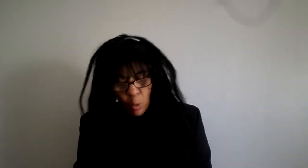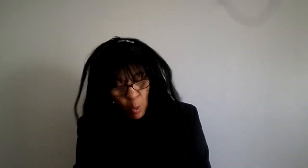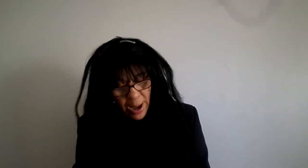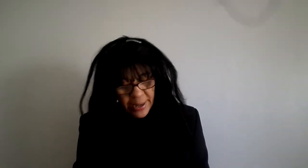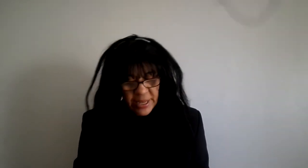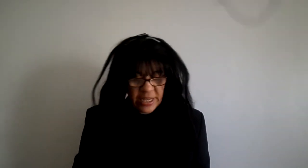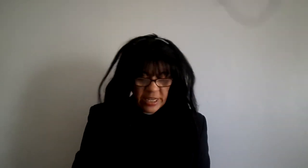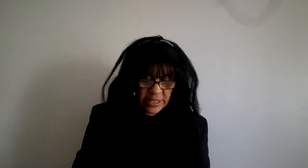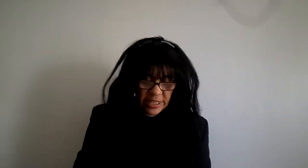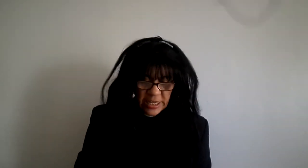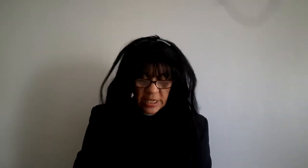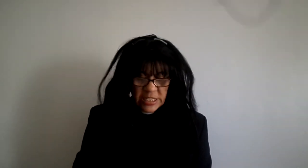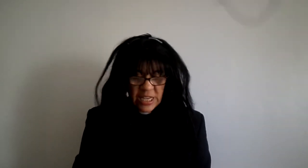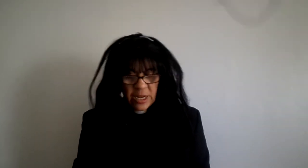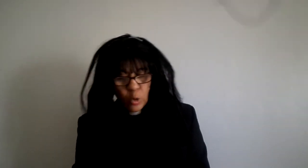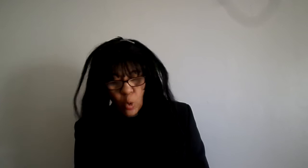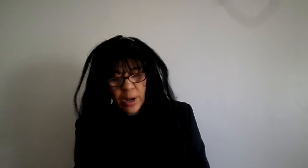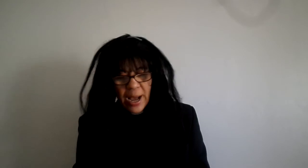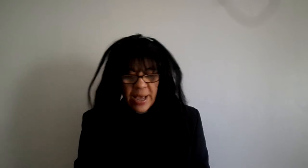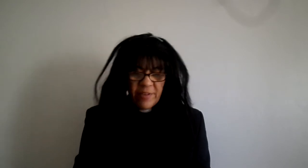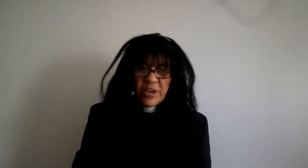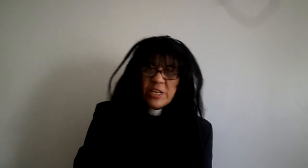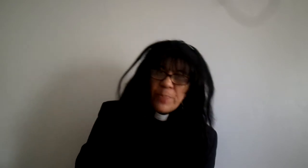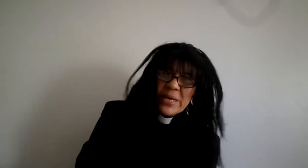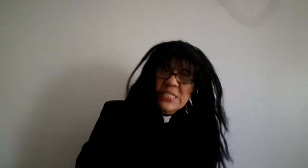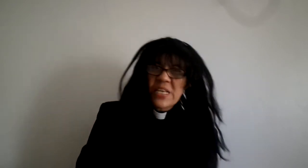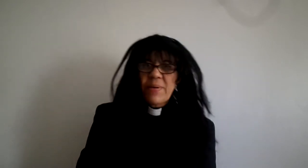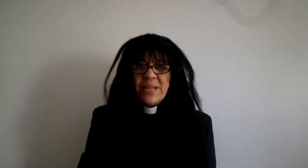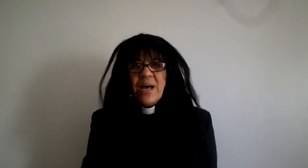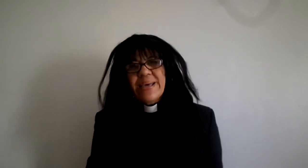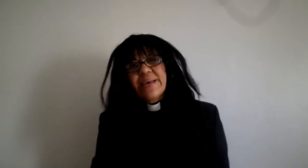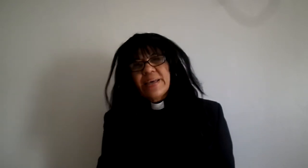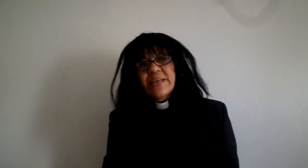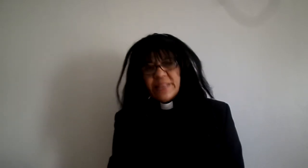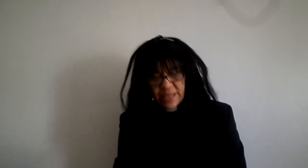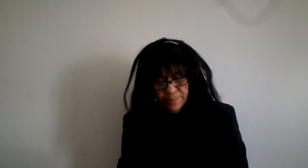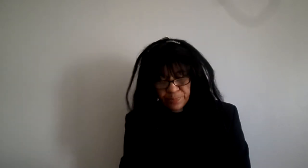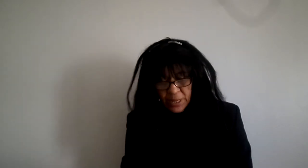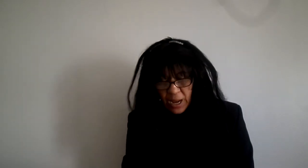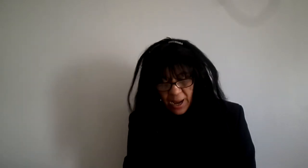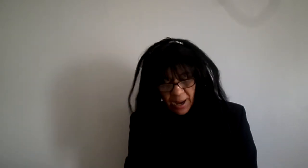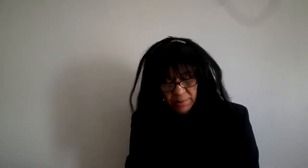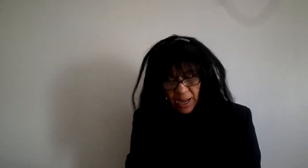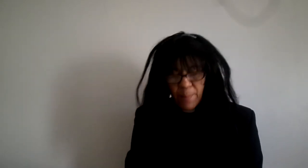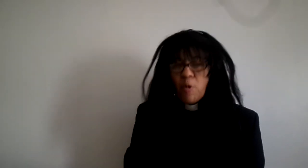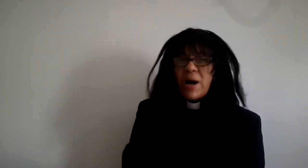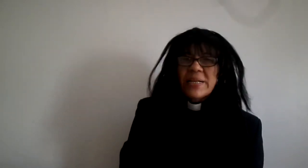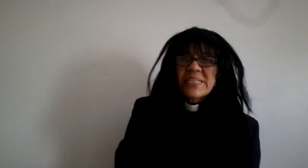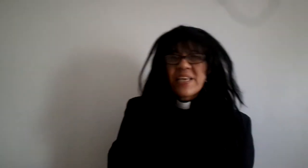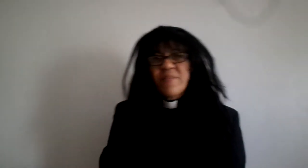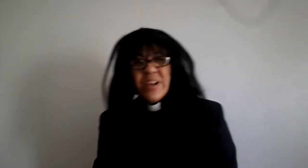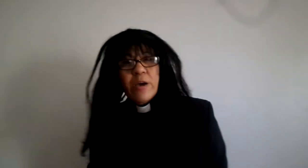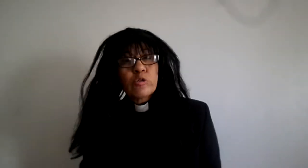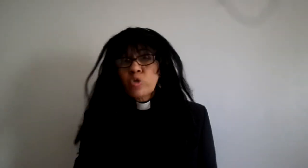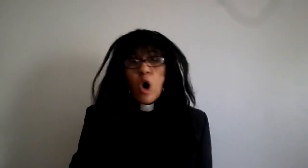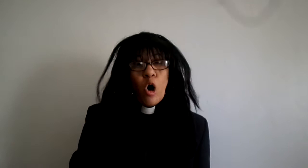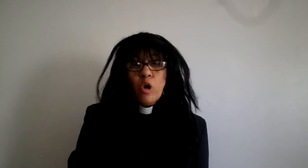Juan y tiene San Lucas, Felipense, ¿verdad? Este, Apocalice, Hebreo, todos los